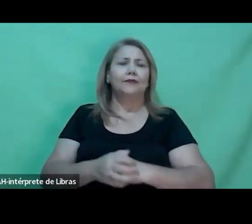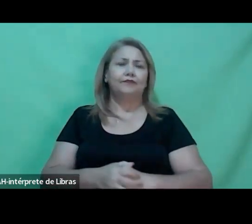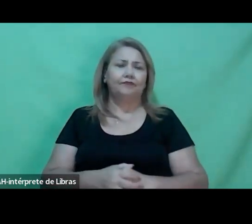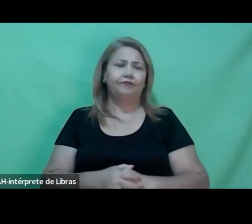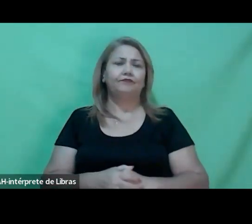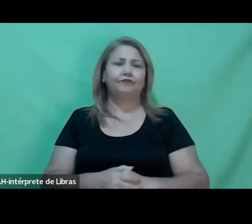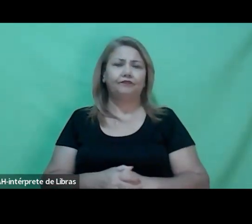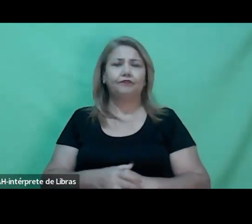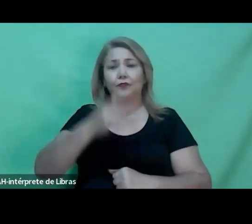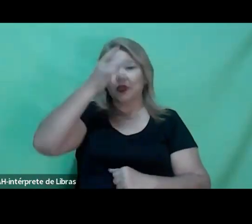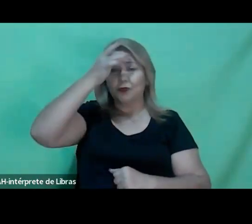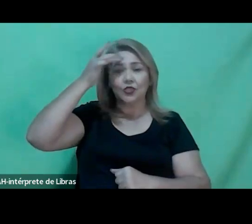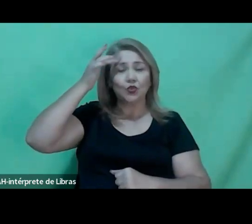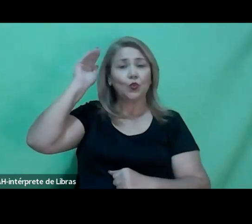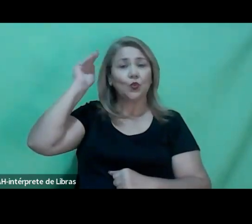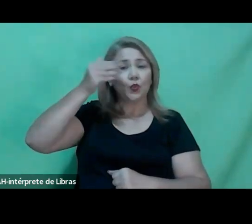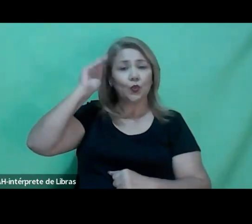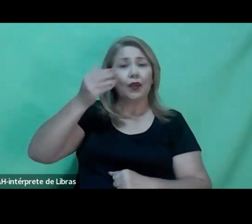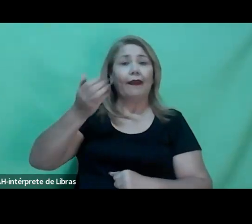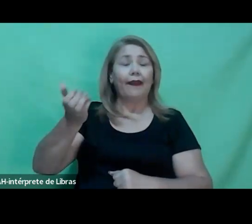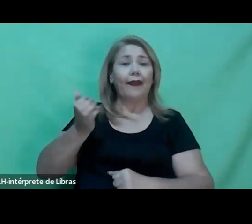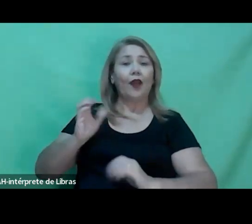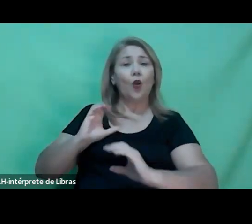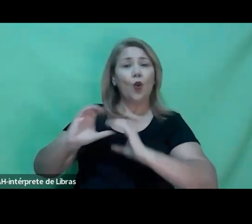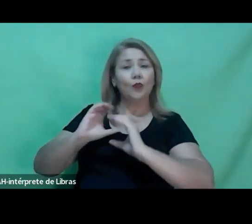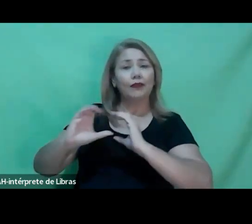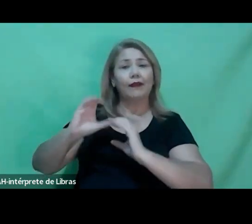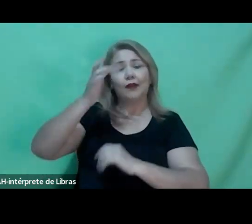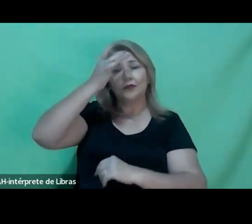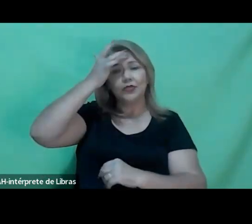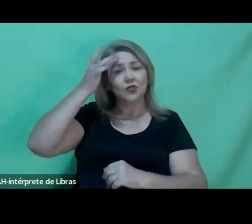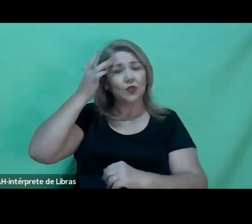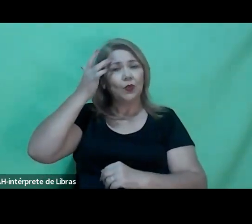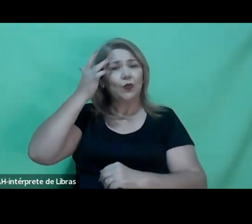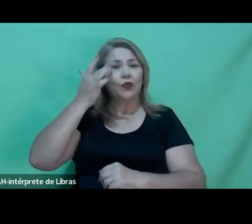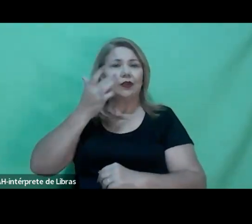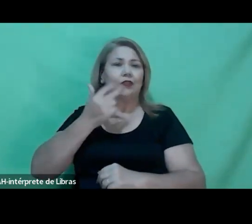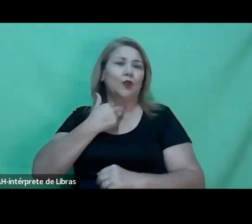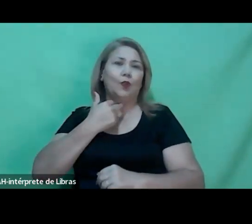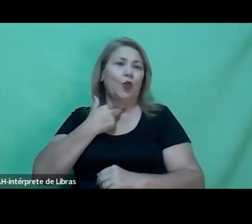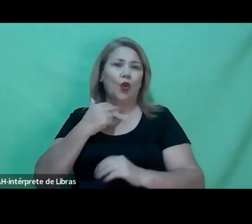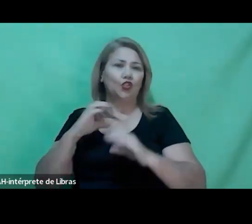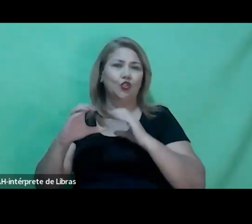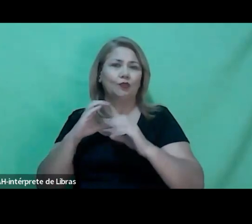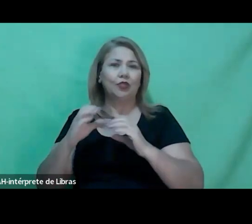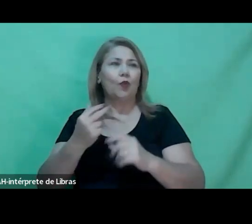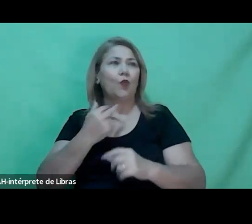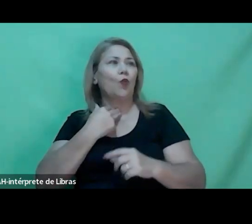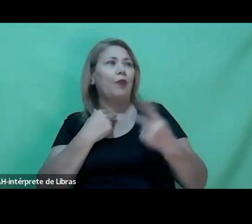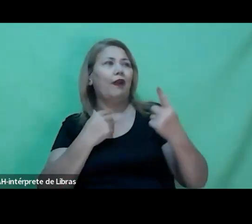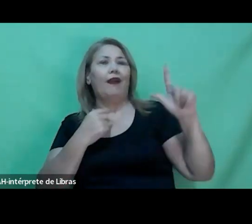comunicarse con personas que no conocen su sistema de comunicación otro reto es des escribir mientras se camina sí